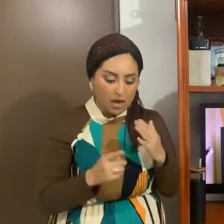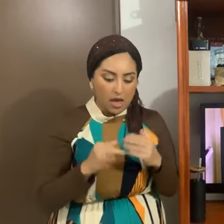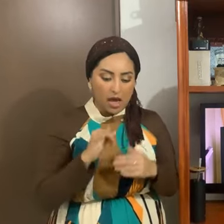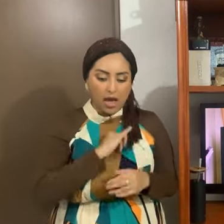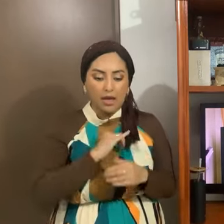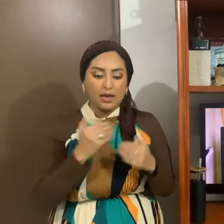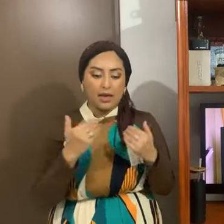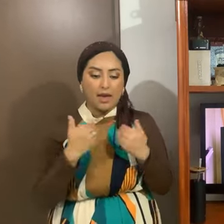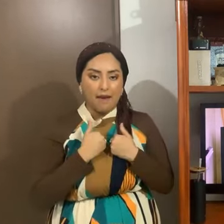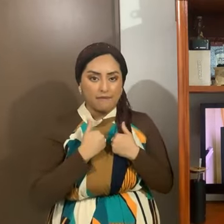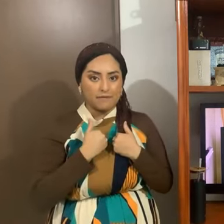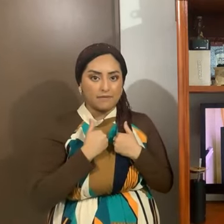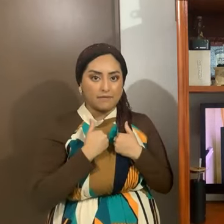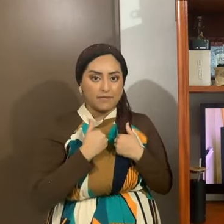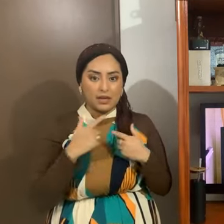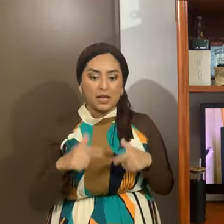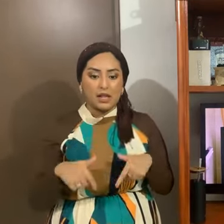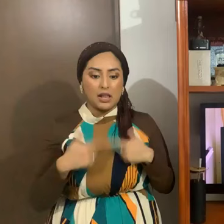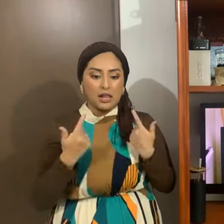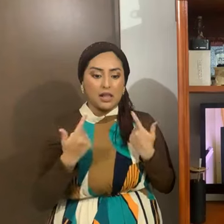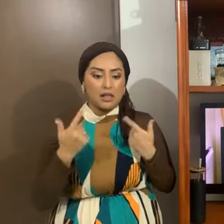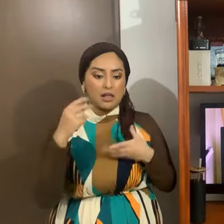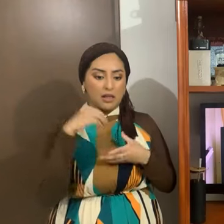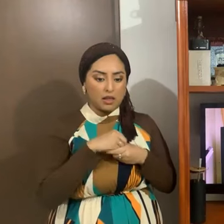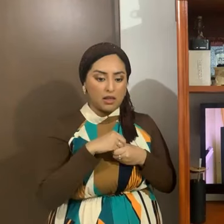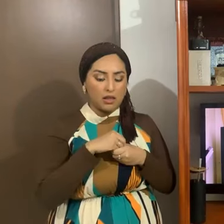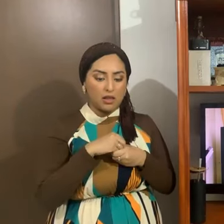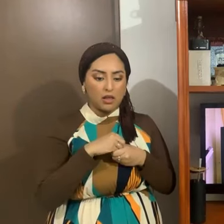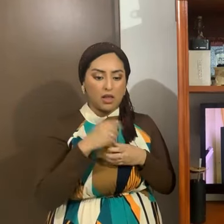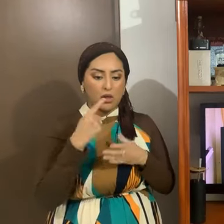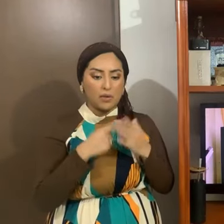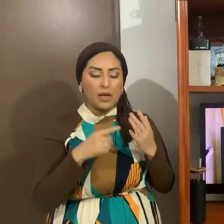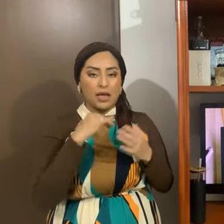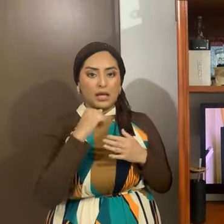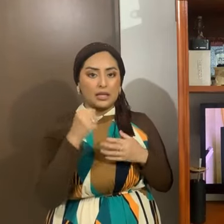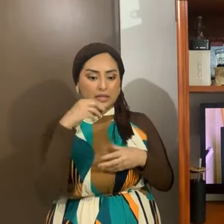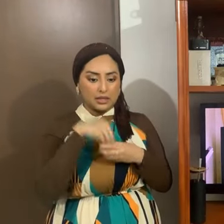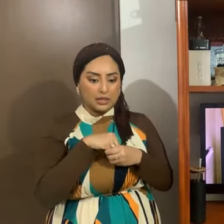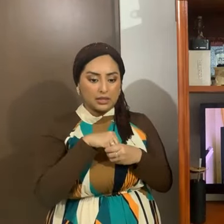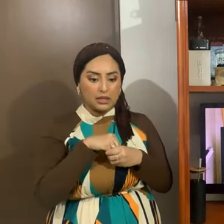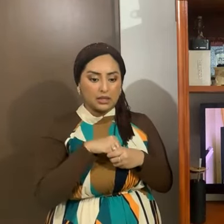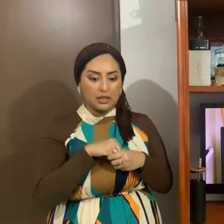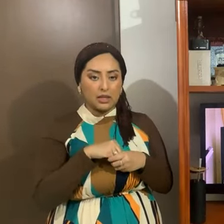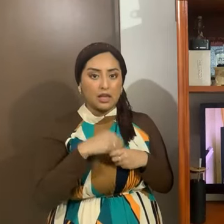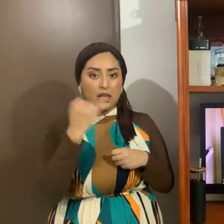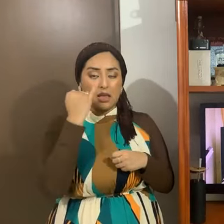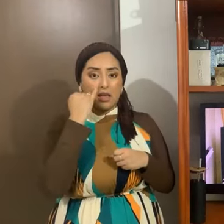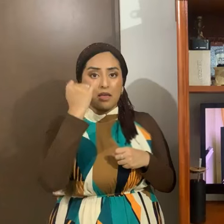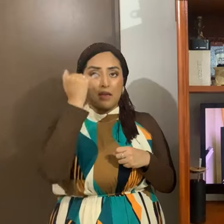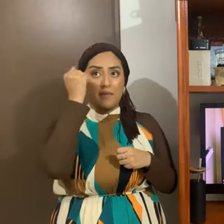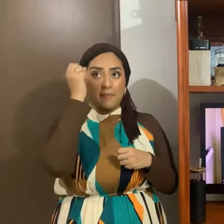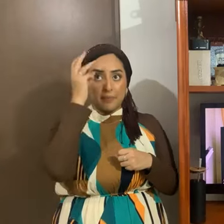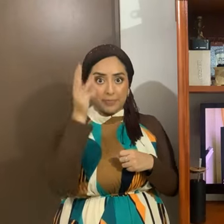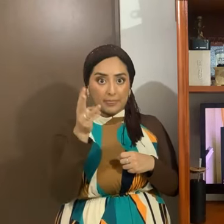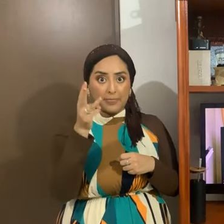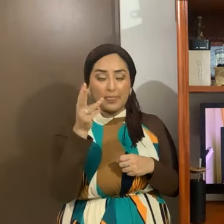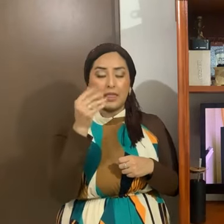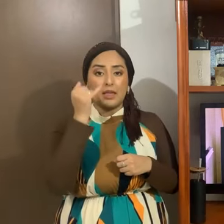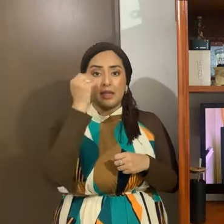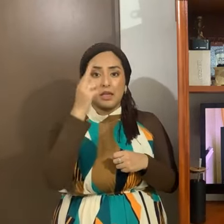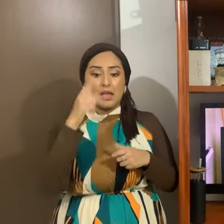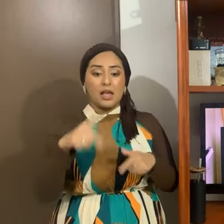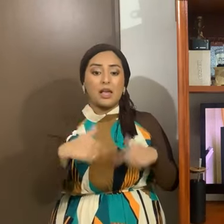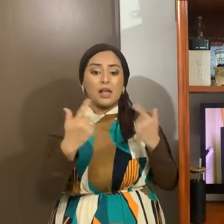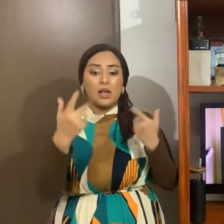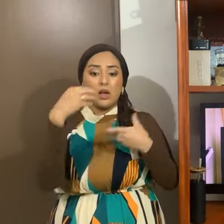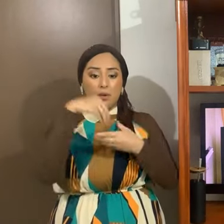mis costumbres. Habitar, lo que habita, lo que está en ese lugar. Entonces, si Yahweh, habita